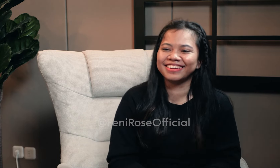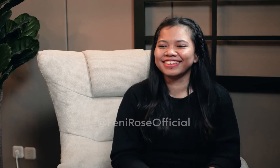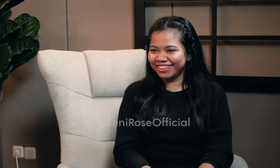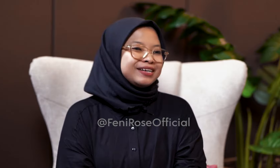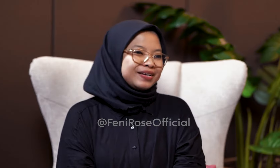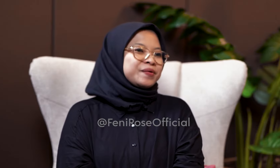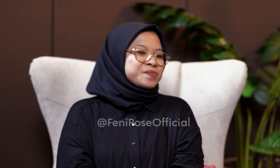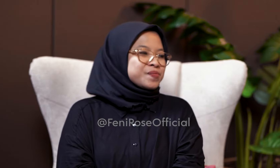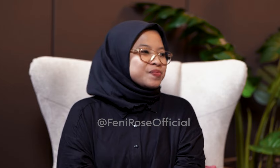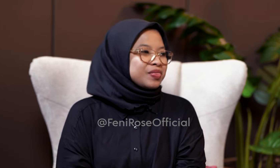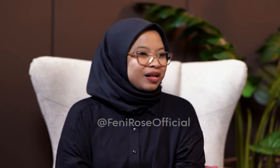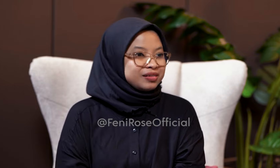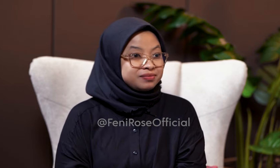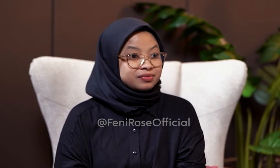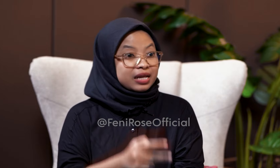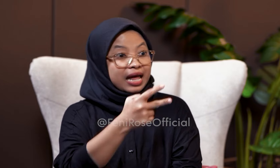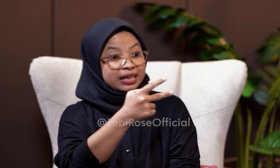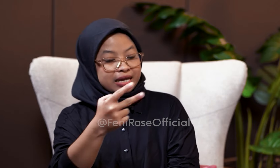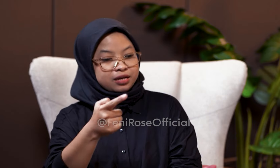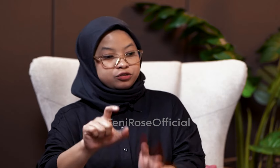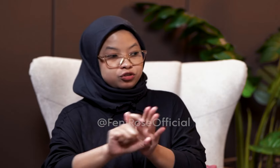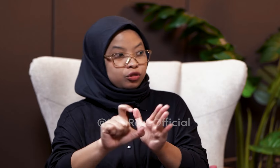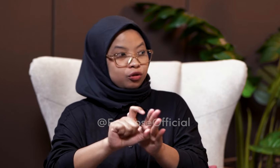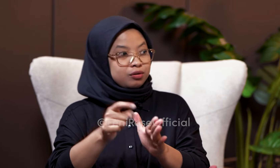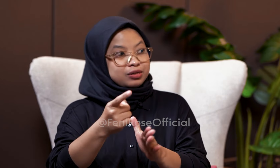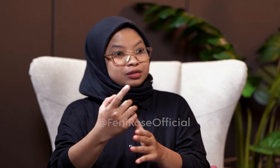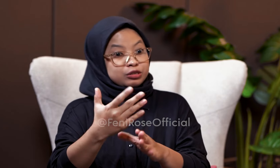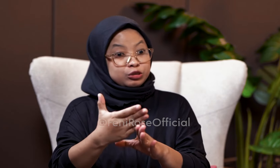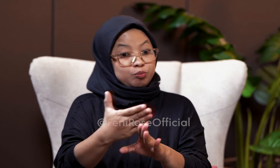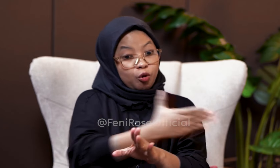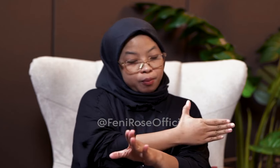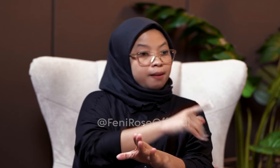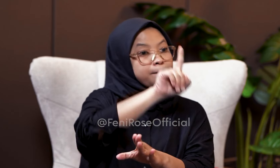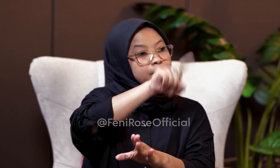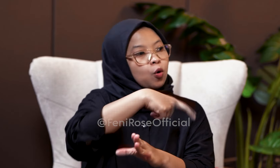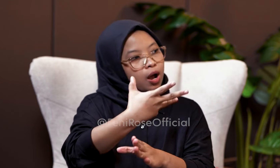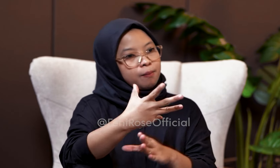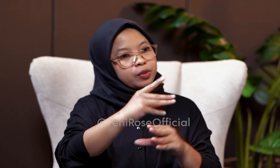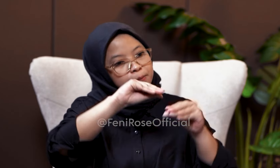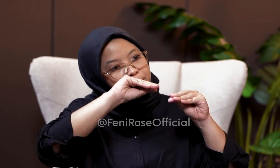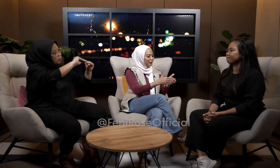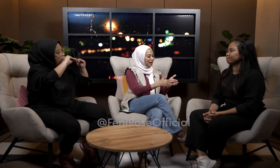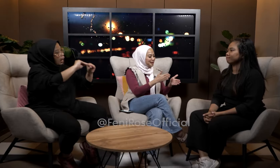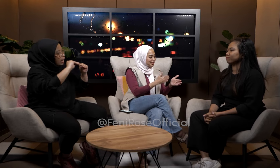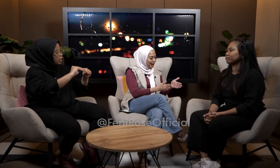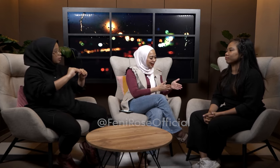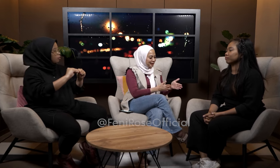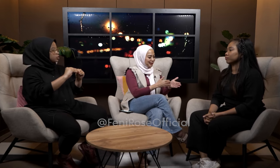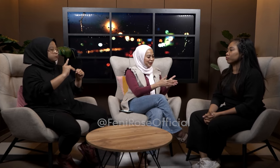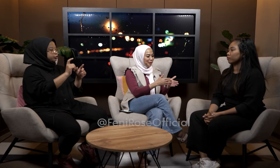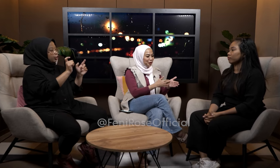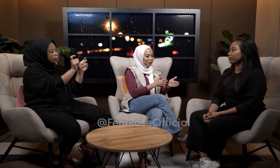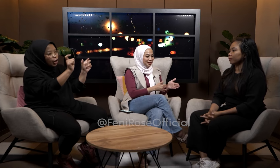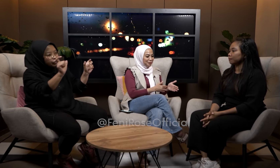gitu nah sebelumnya Nih misalnya nih kamu Har apanya sebelumnya perlu enggak dikasih pembekalan atau daftar istilah sehingga teman tuli ini